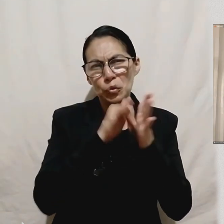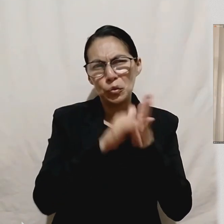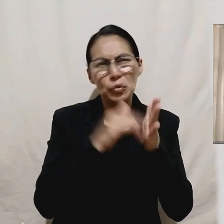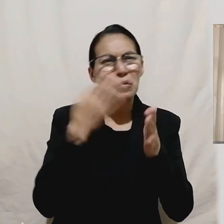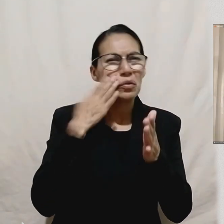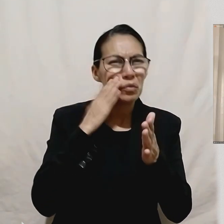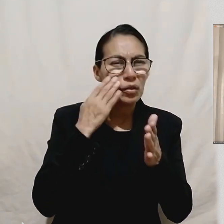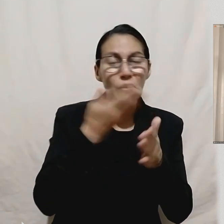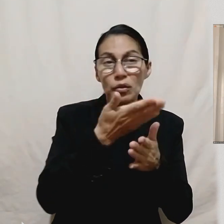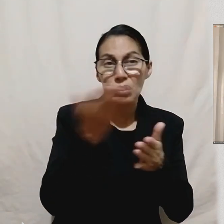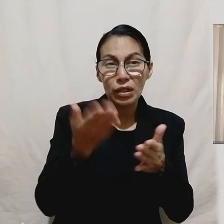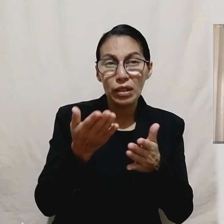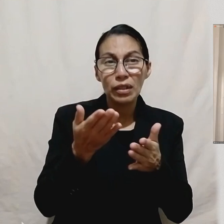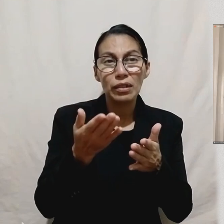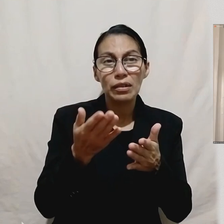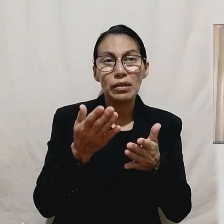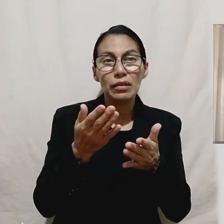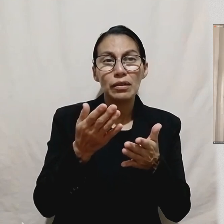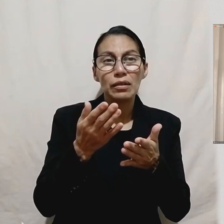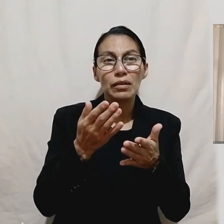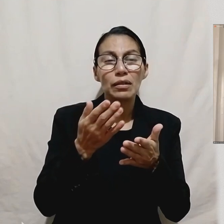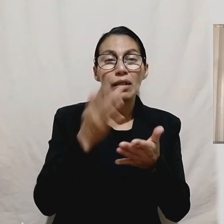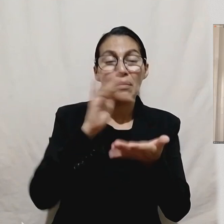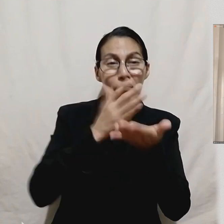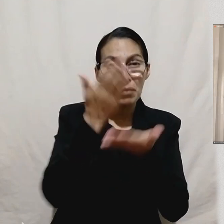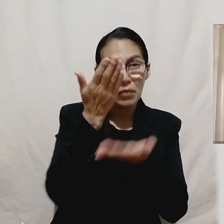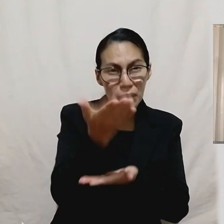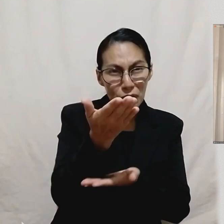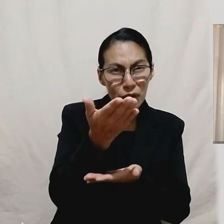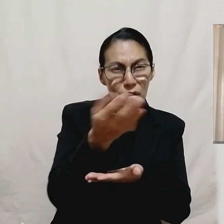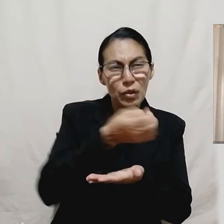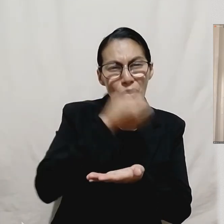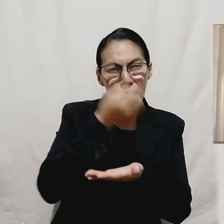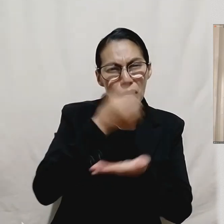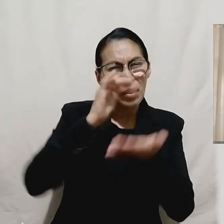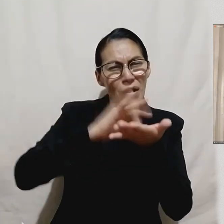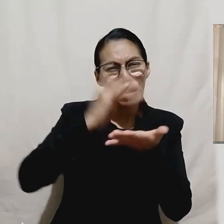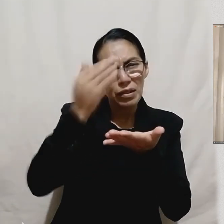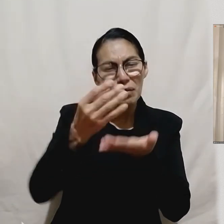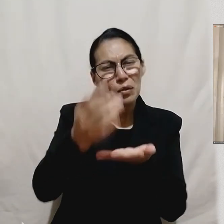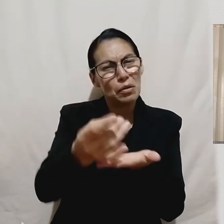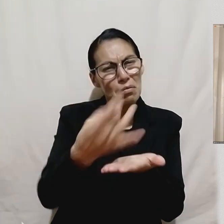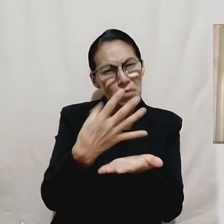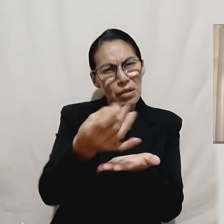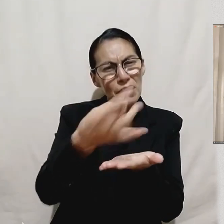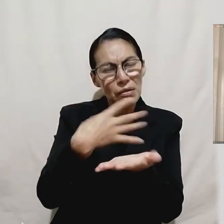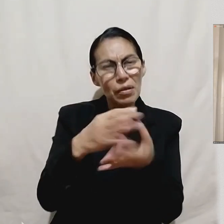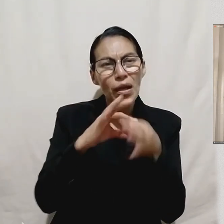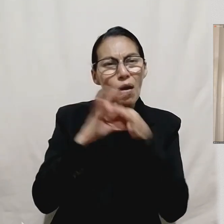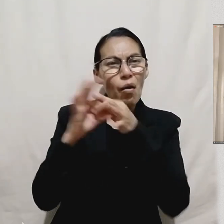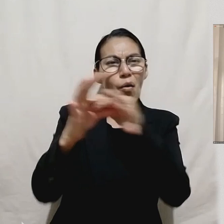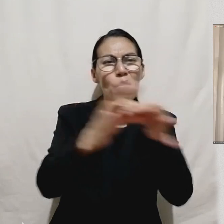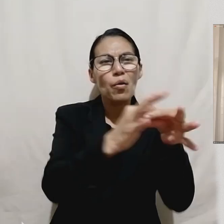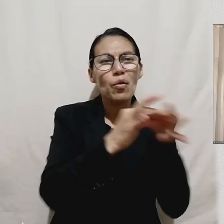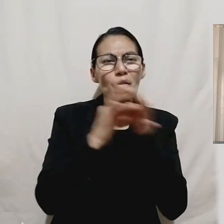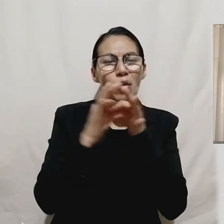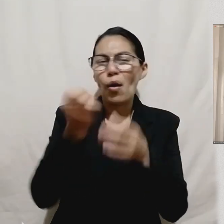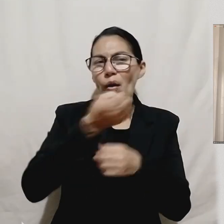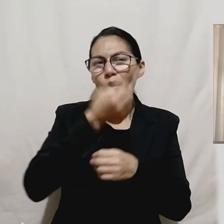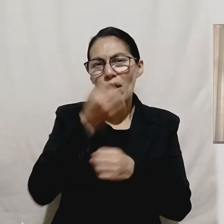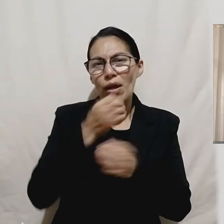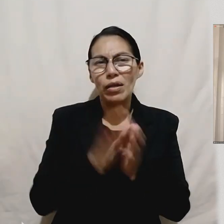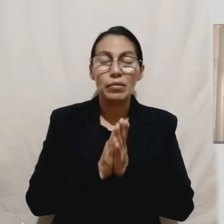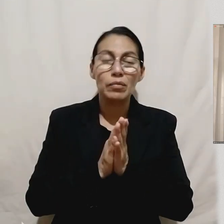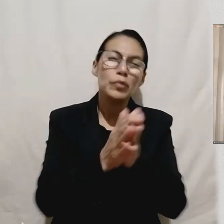y también sus agradecimientos para que juntos podamos orar los unos por los otros anota